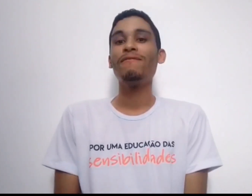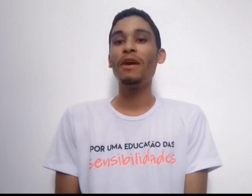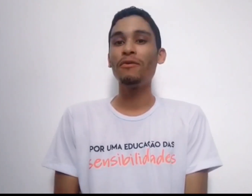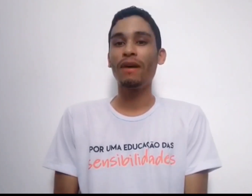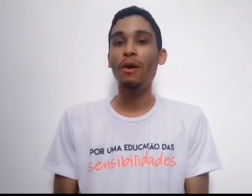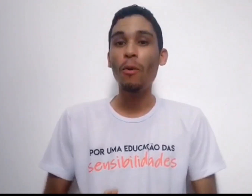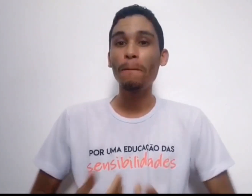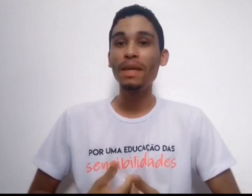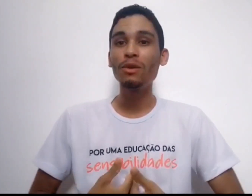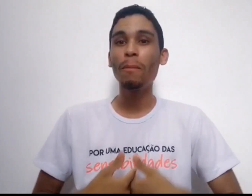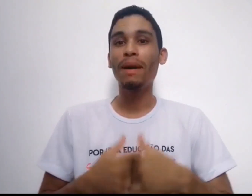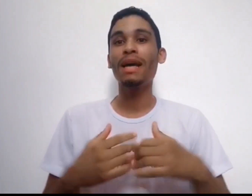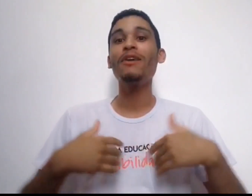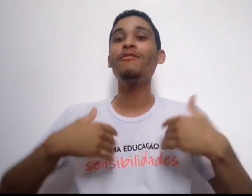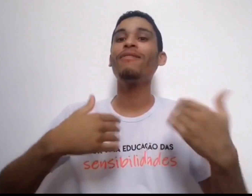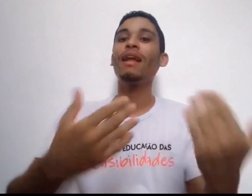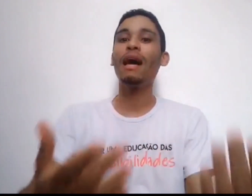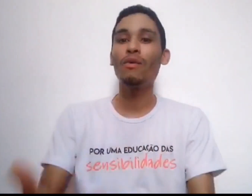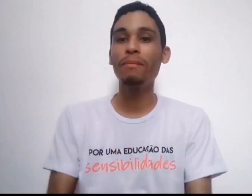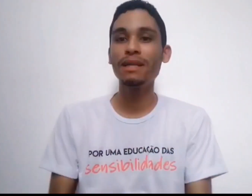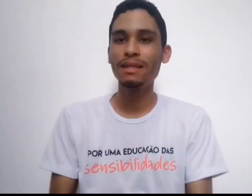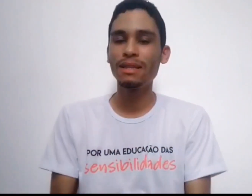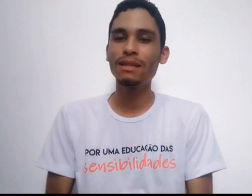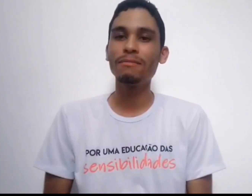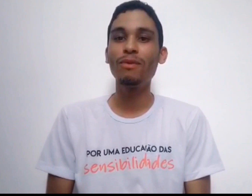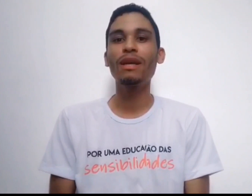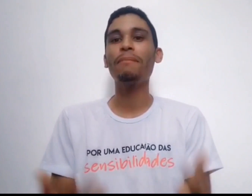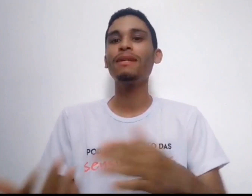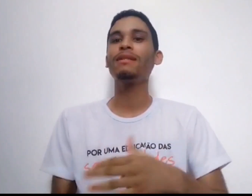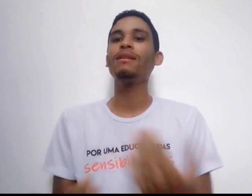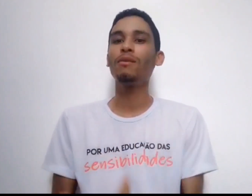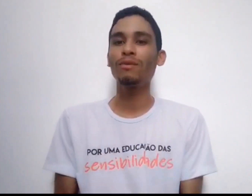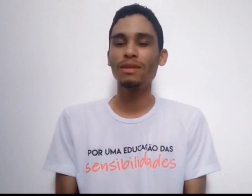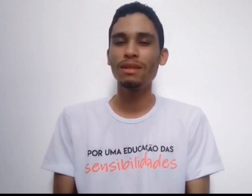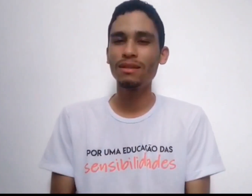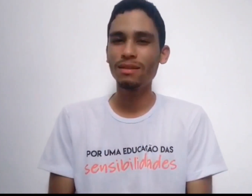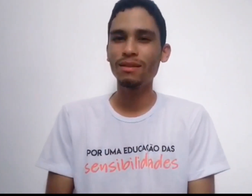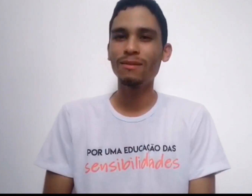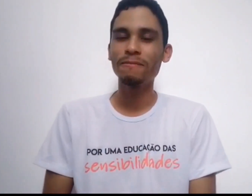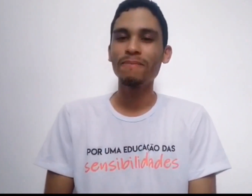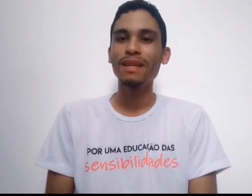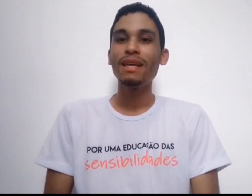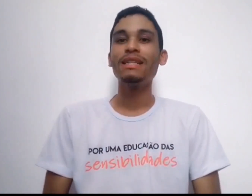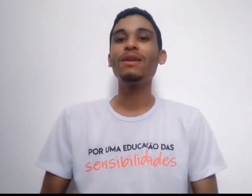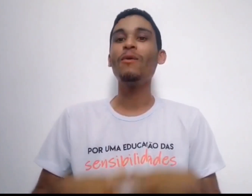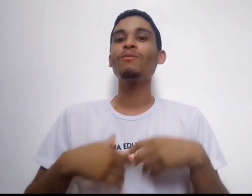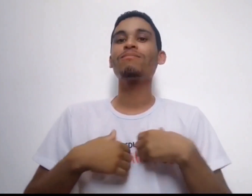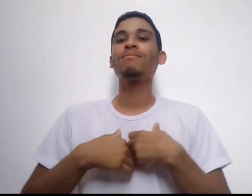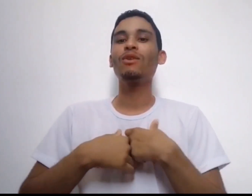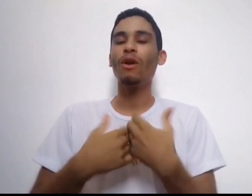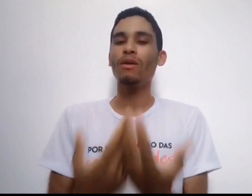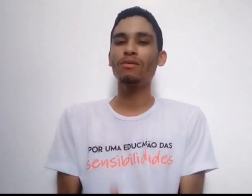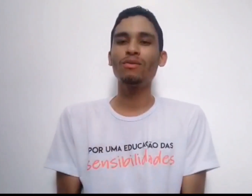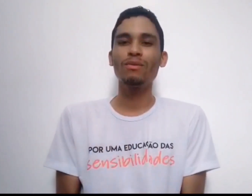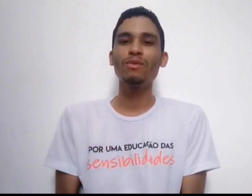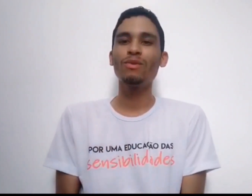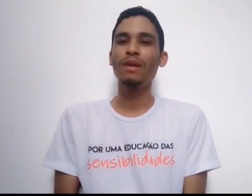veio falar comigo para eu falar com a mãe dele, porque a mãe dele não conseguia entendê-lo. Então, se colocando no